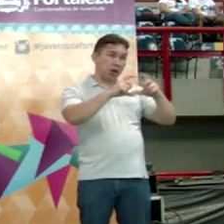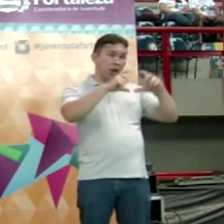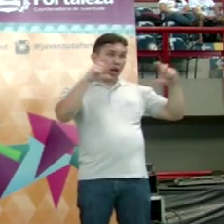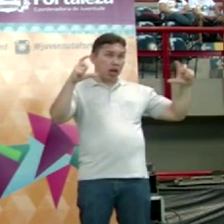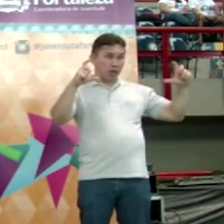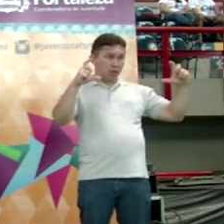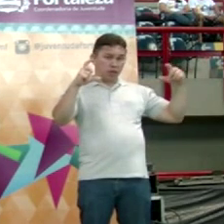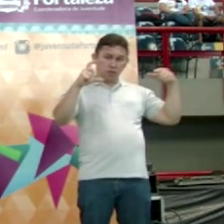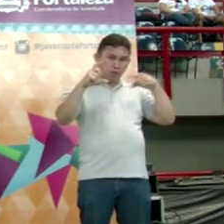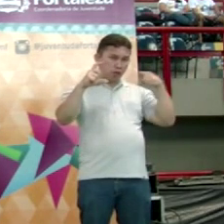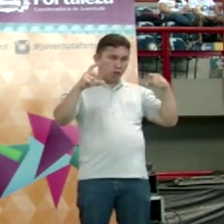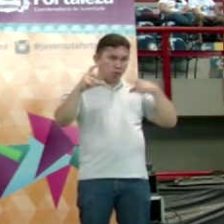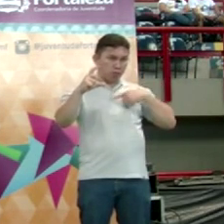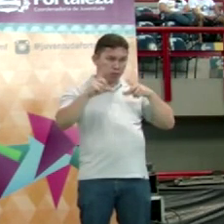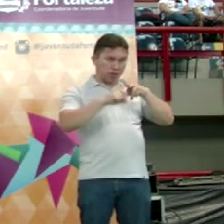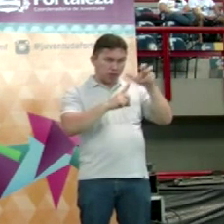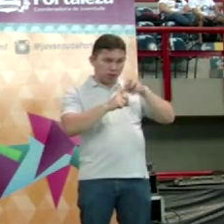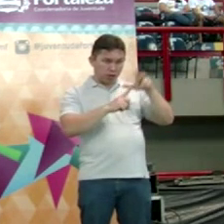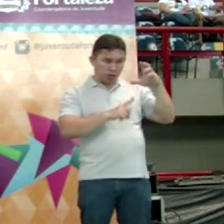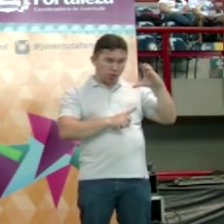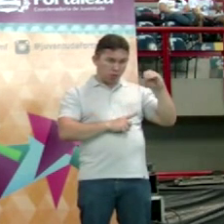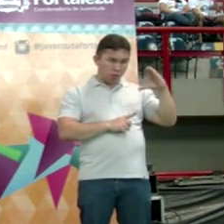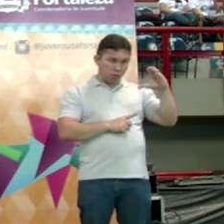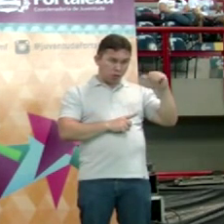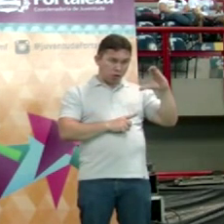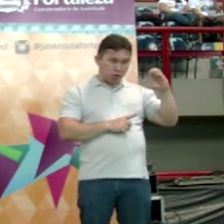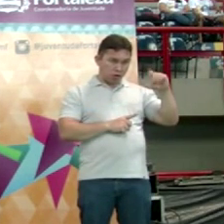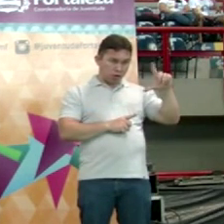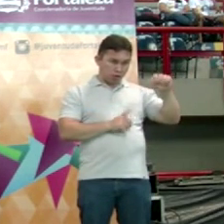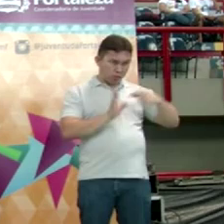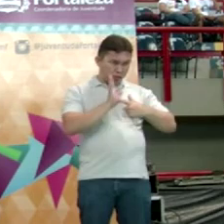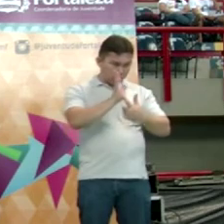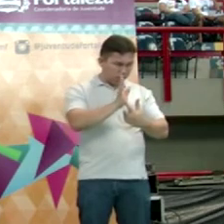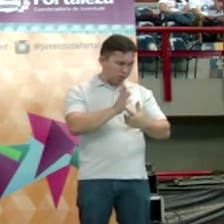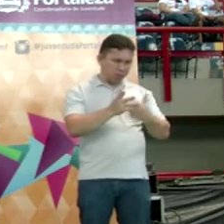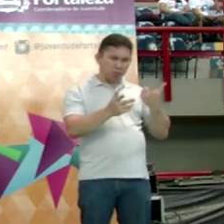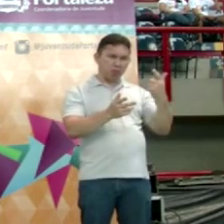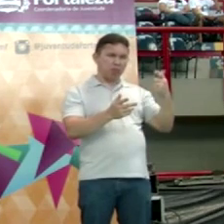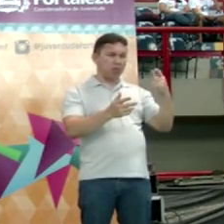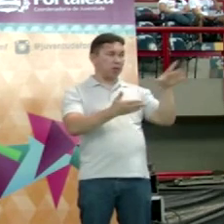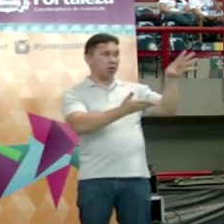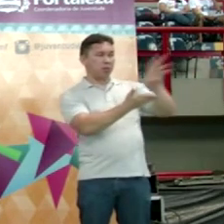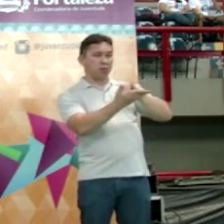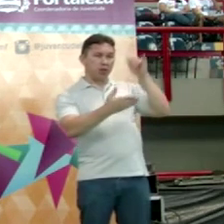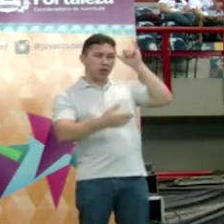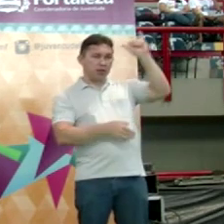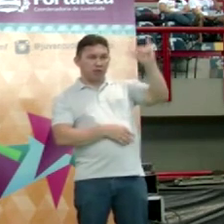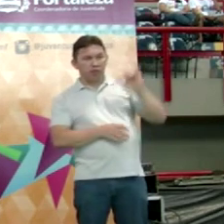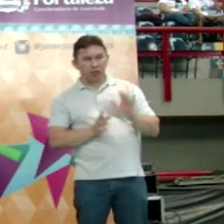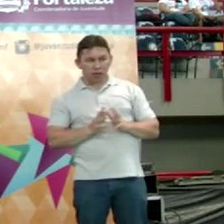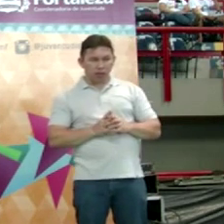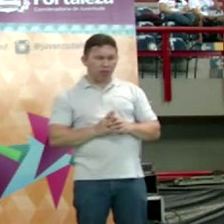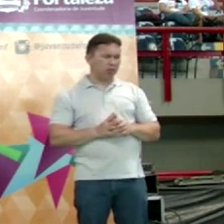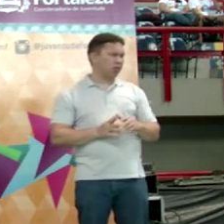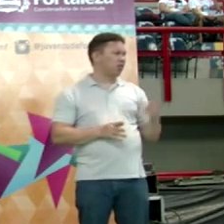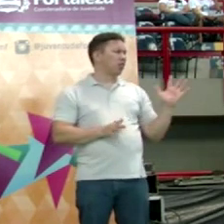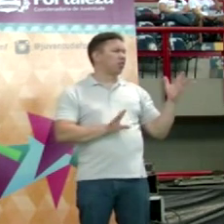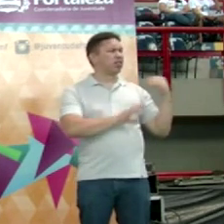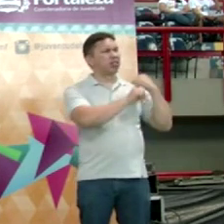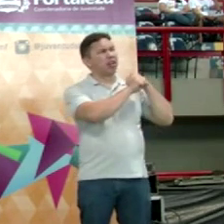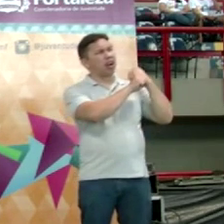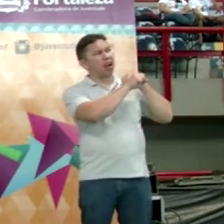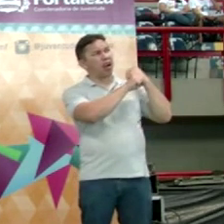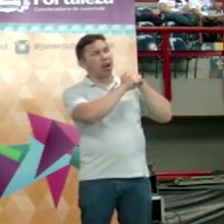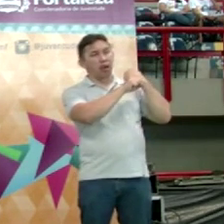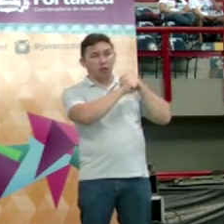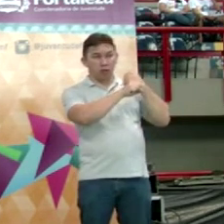Coca-Cola, ela não é conhecida. Não sei se vocês sabem disso. Exatamente para que ninguém imite, né? Durante muitos